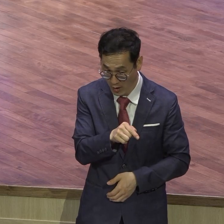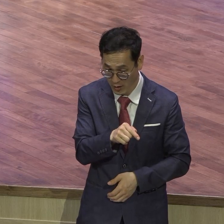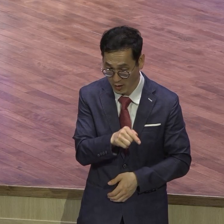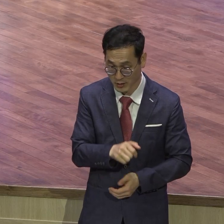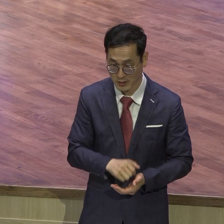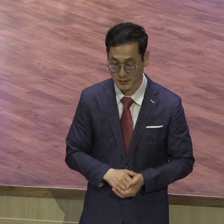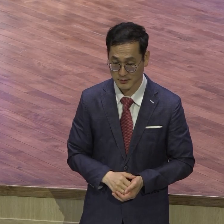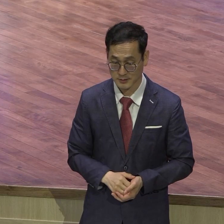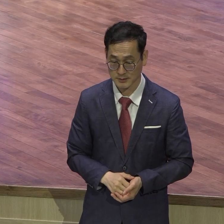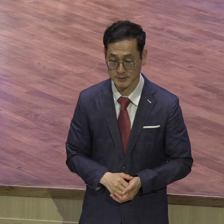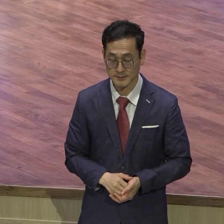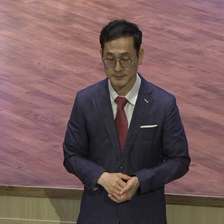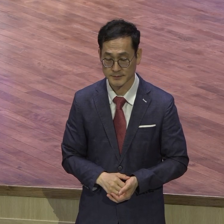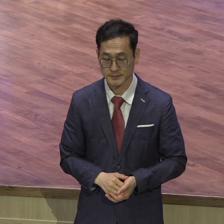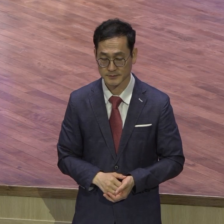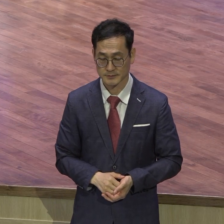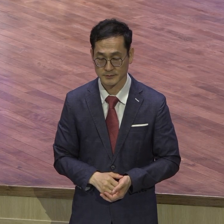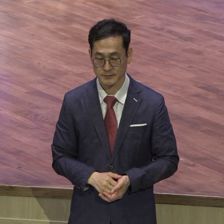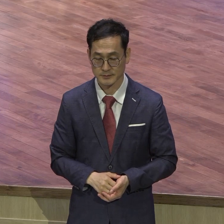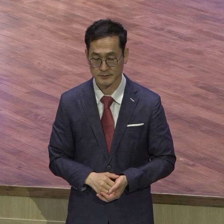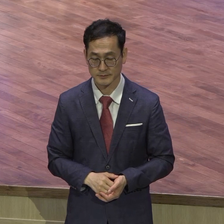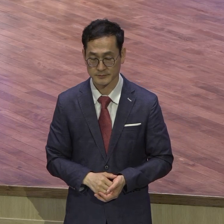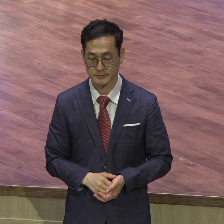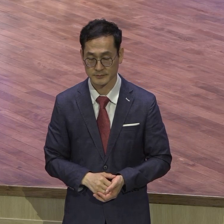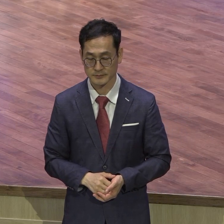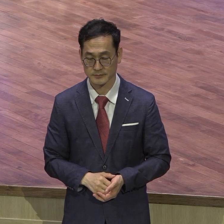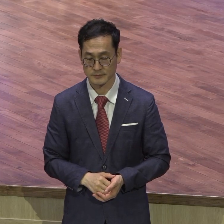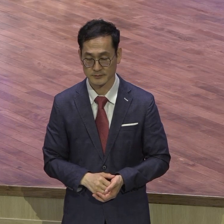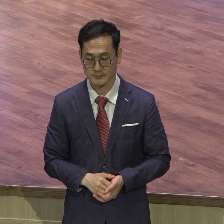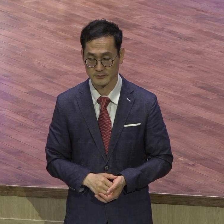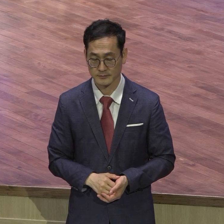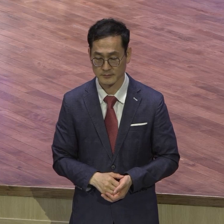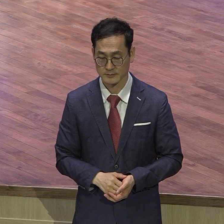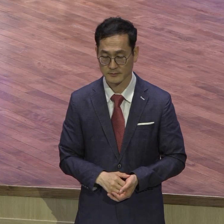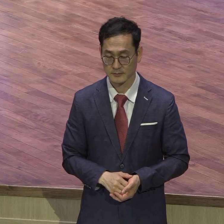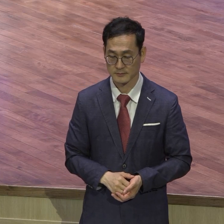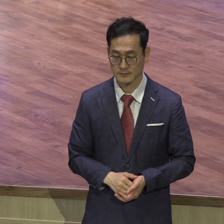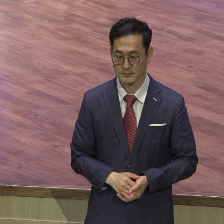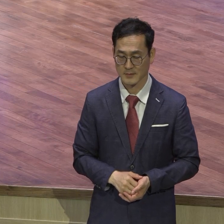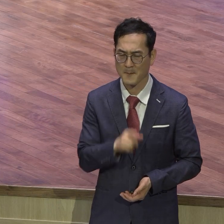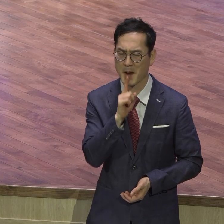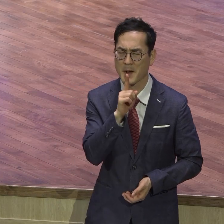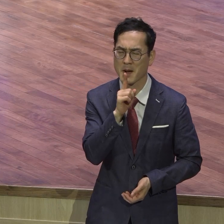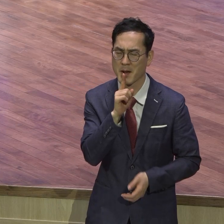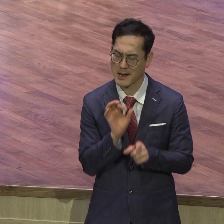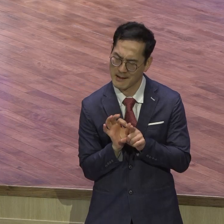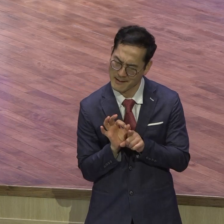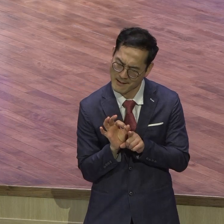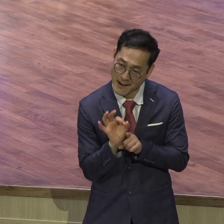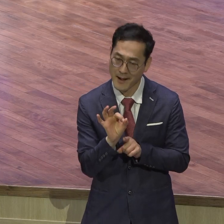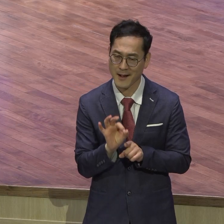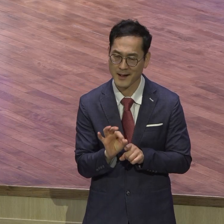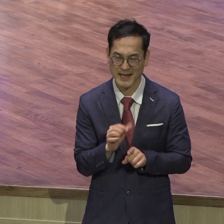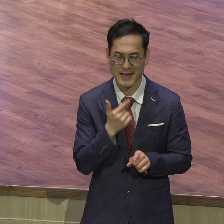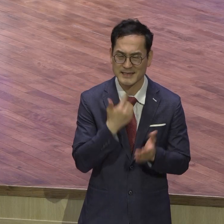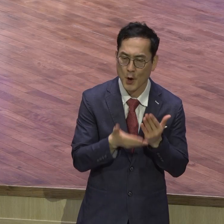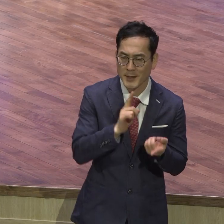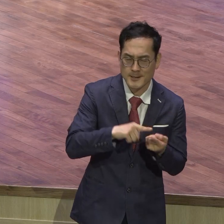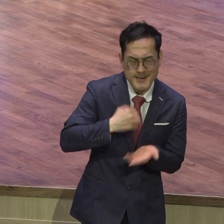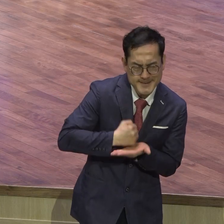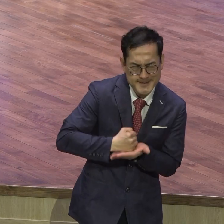영적인 말이 많아요 바울 보고 그랬어요 바울이 하도 처음이 많으니까 네 말이 너무 많구나